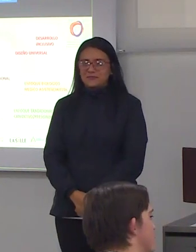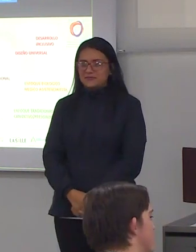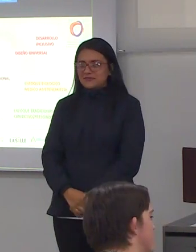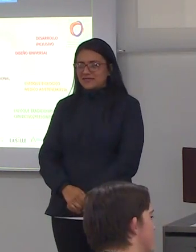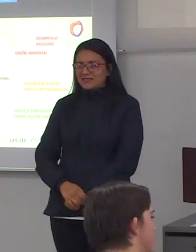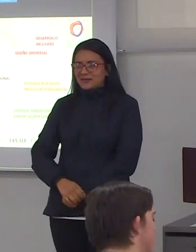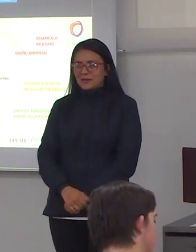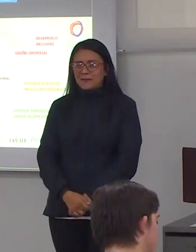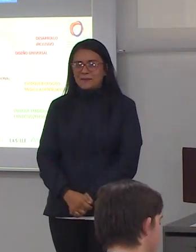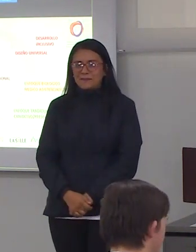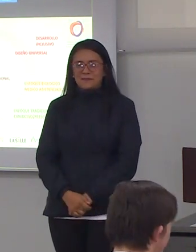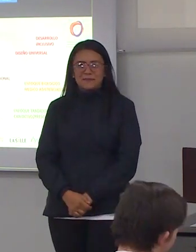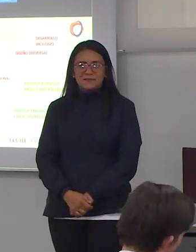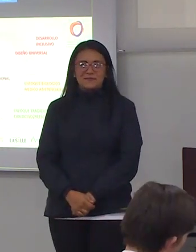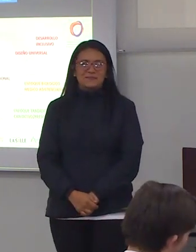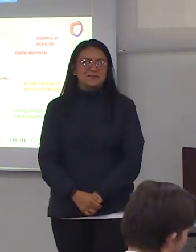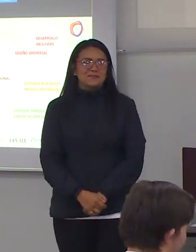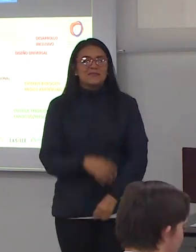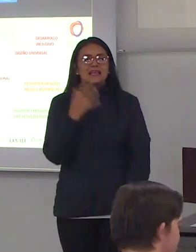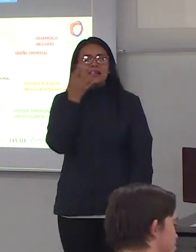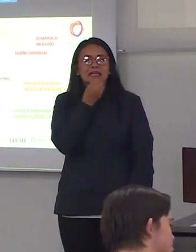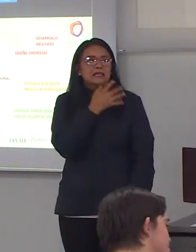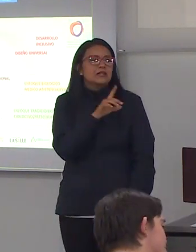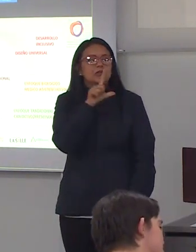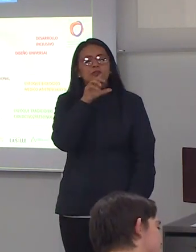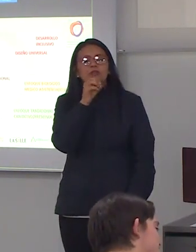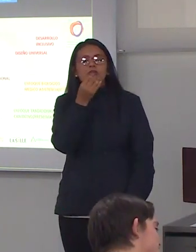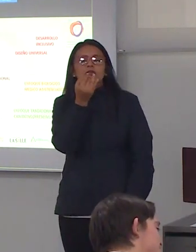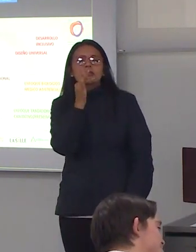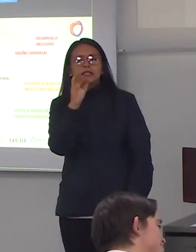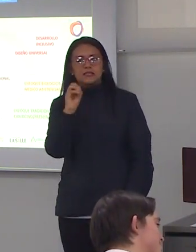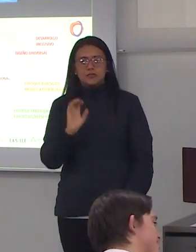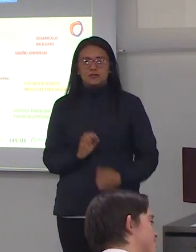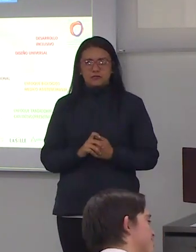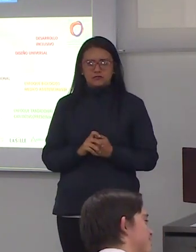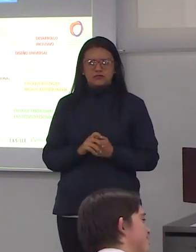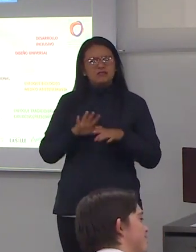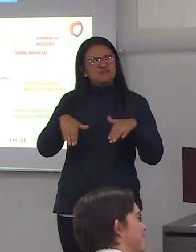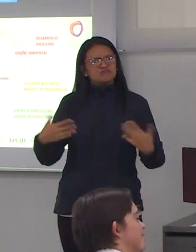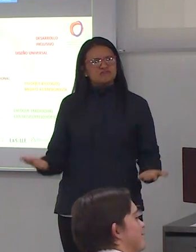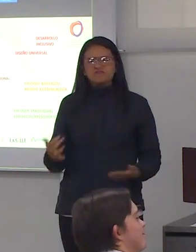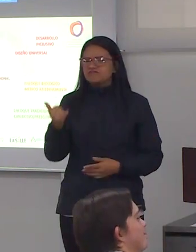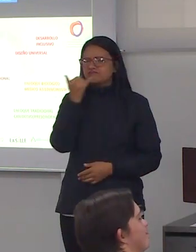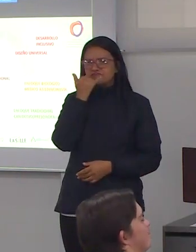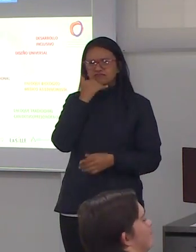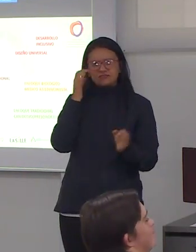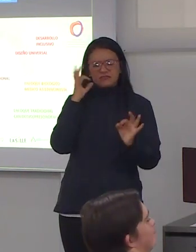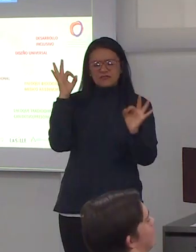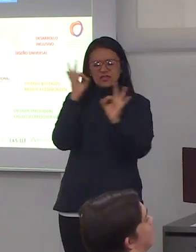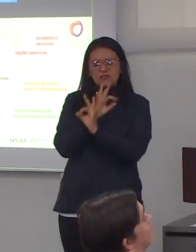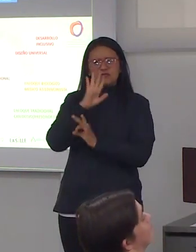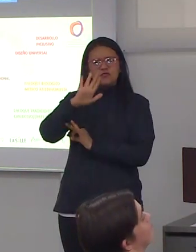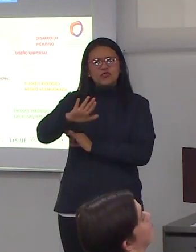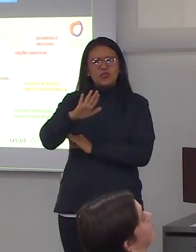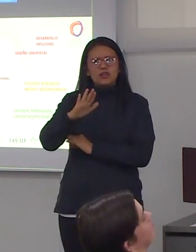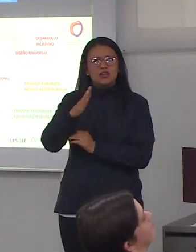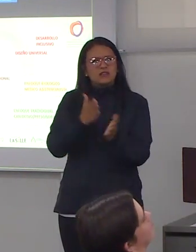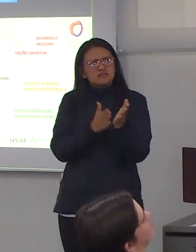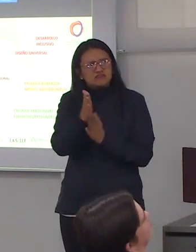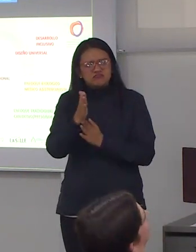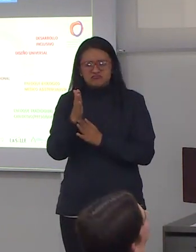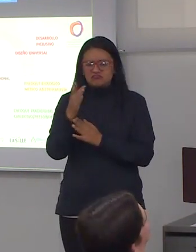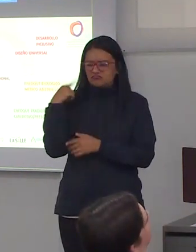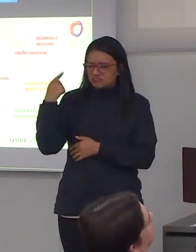qué maravilla entonces el loquito ¿qué pasaba o qué pasa en el enfoque de presidencia